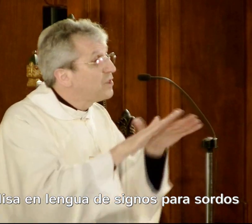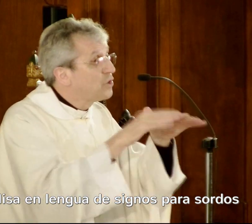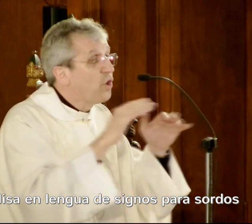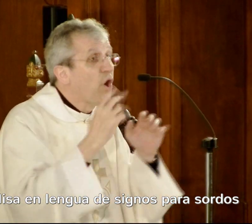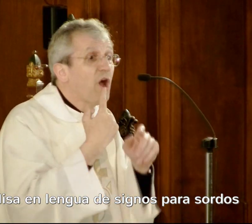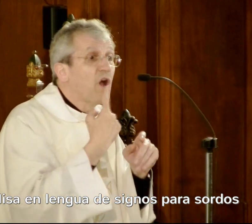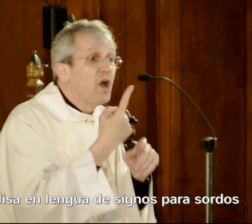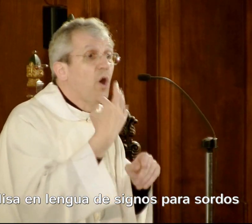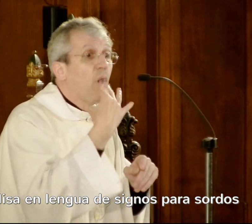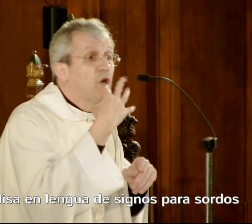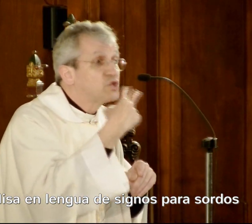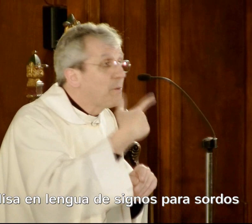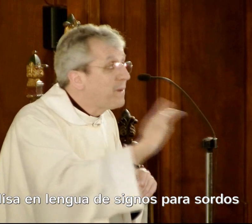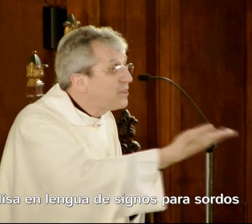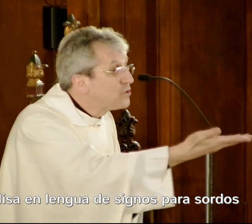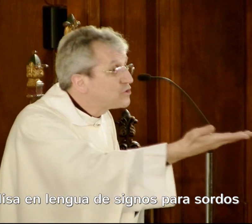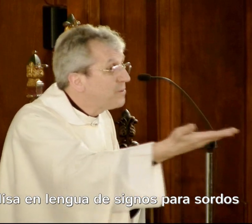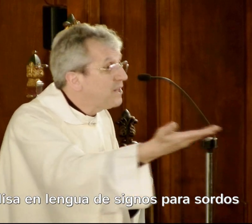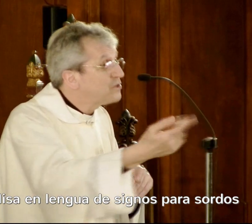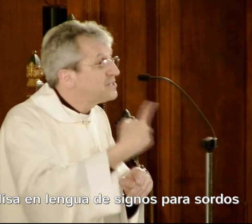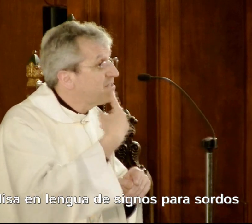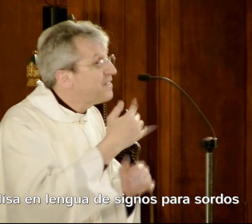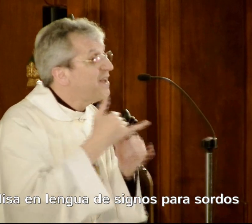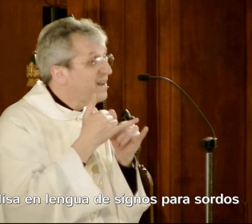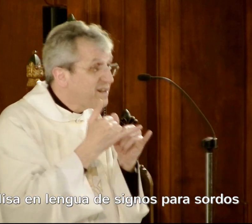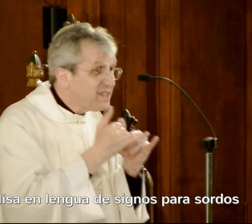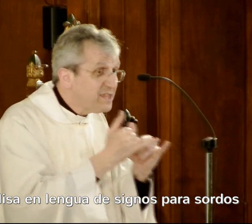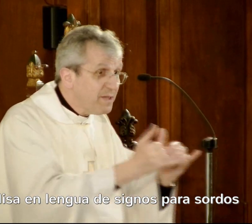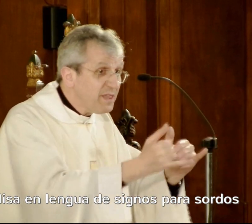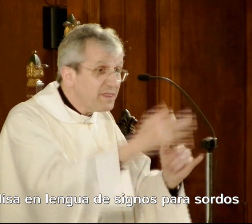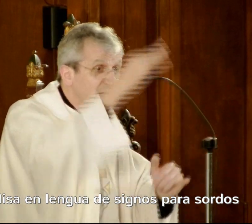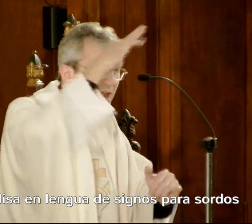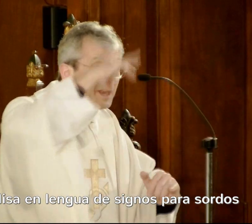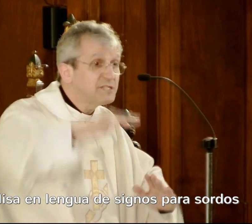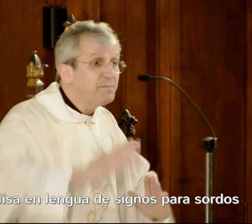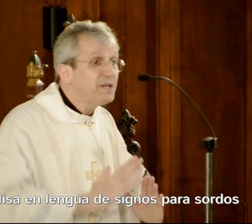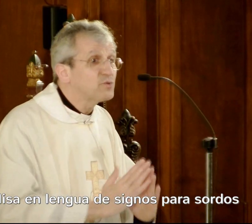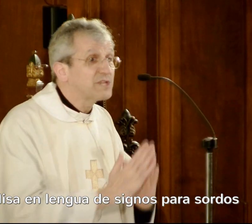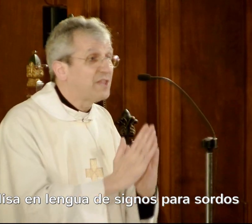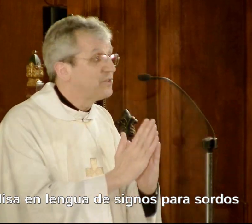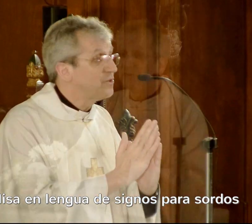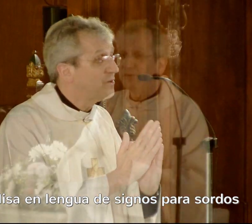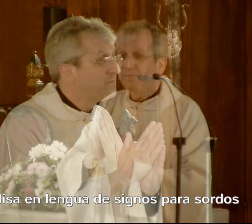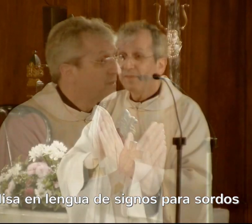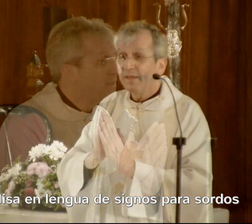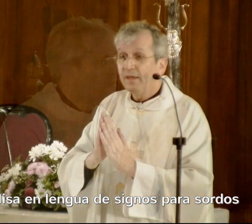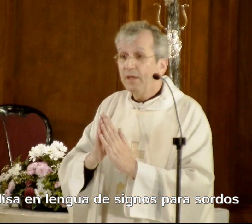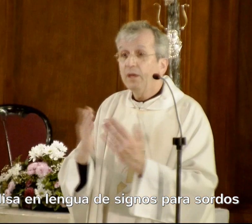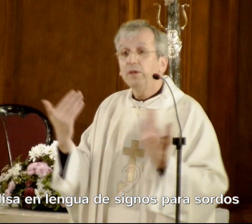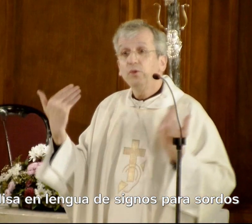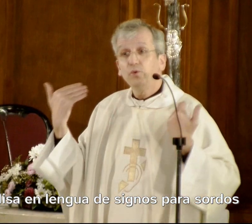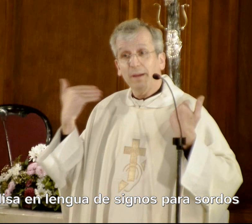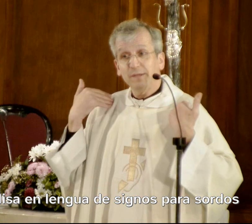Santo, soplando sobre ellos, les dice: recibid el Espíritu Santo. Y una